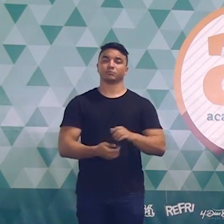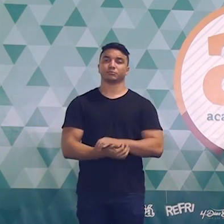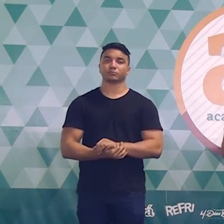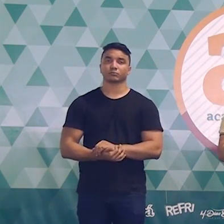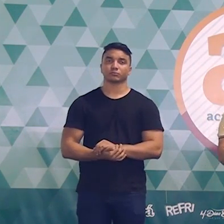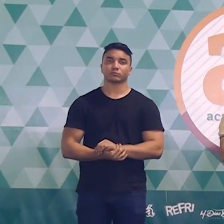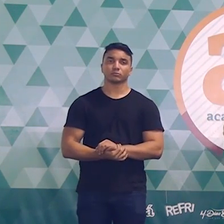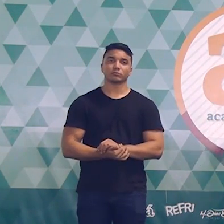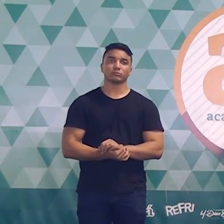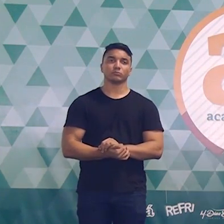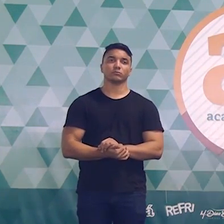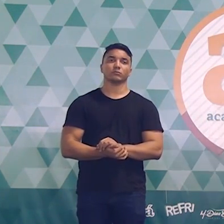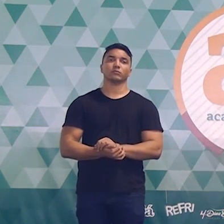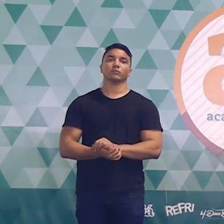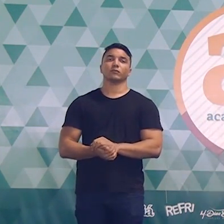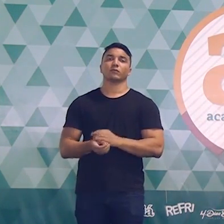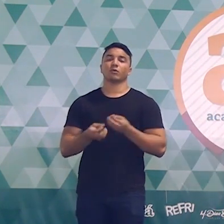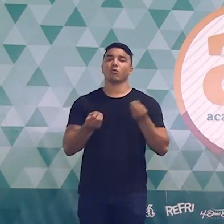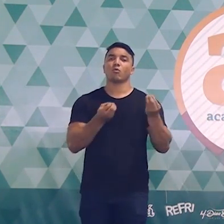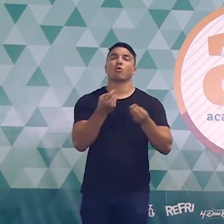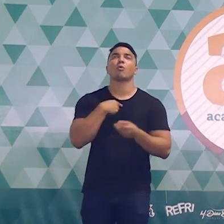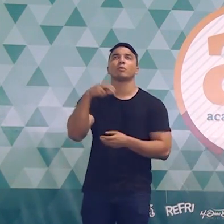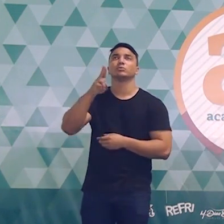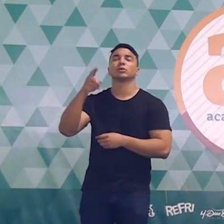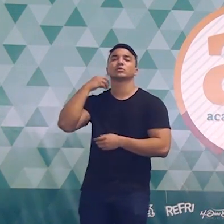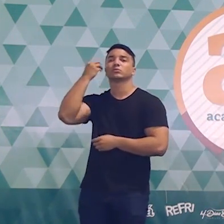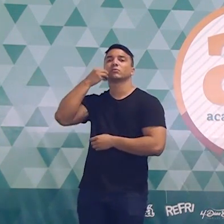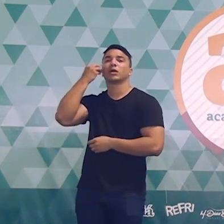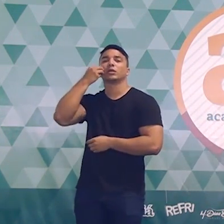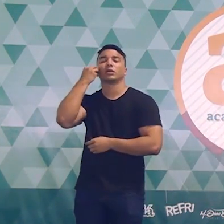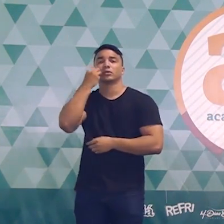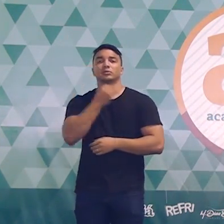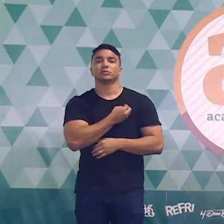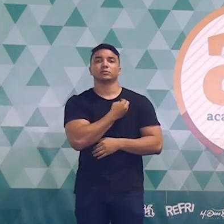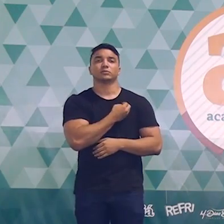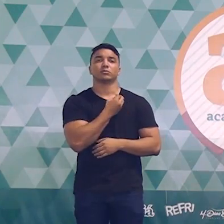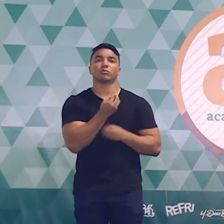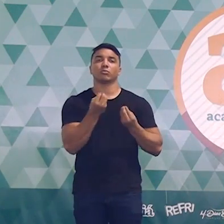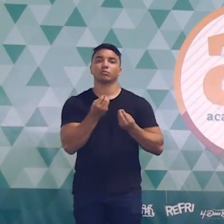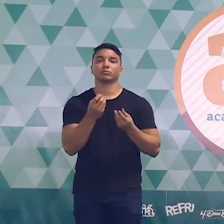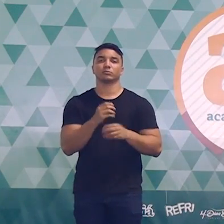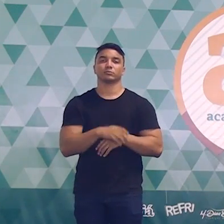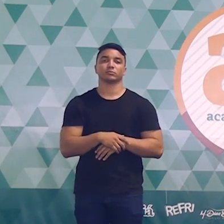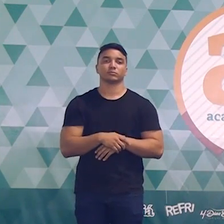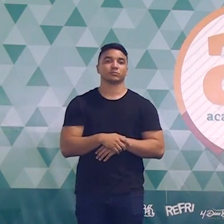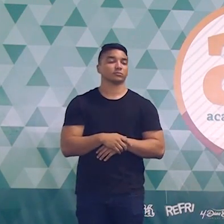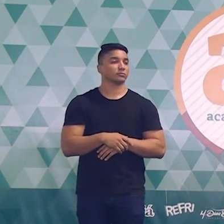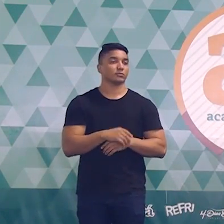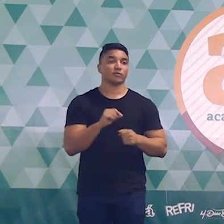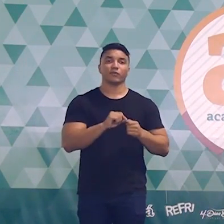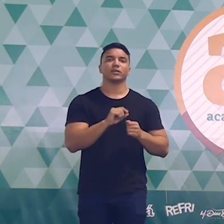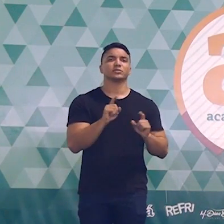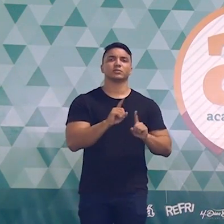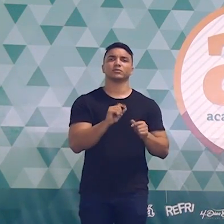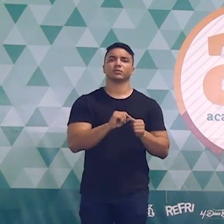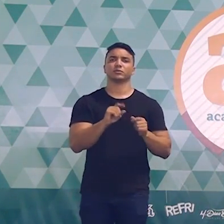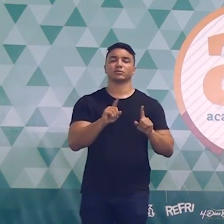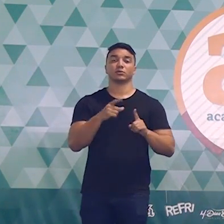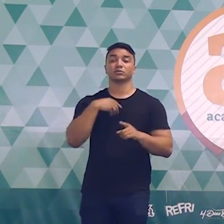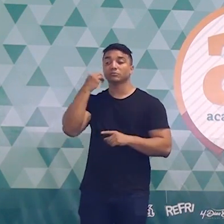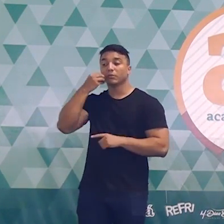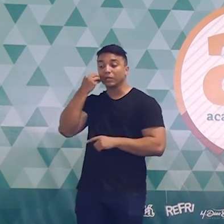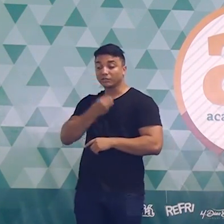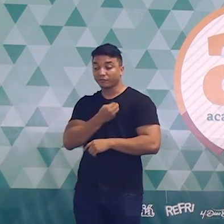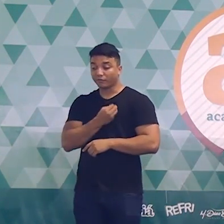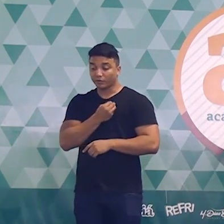De que forma posso usar minhas experiências de vida na redação? Não faço isso não. Não faça isso não. As suas experiências